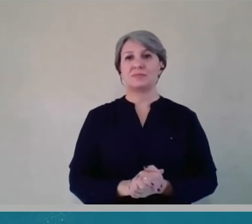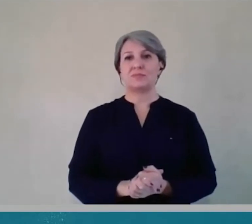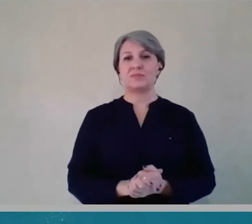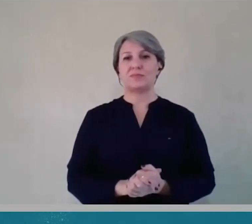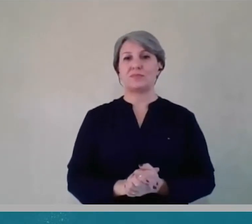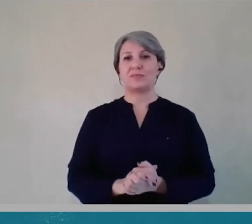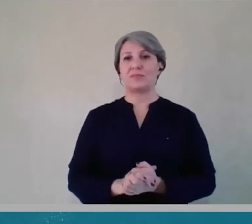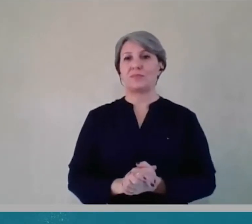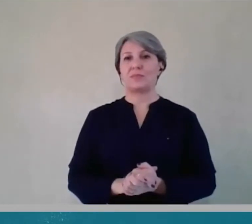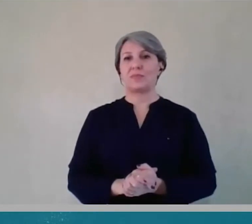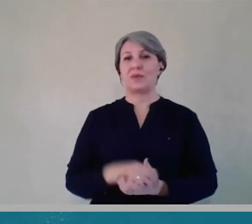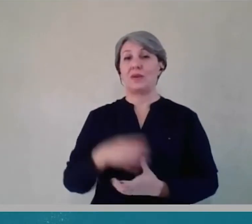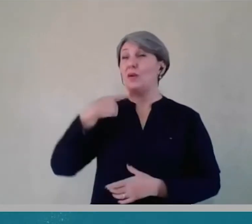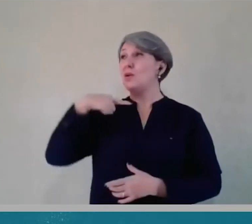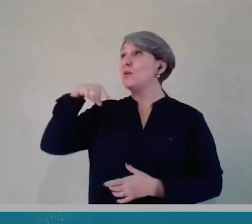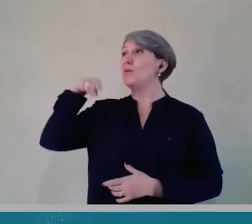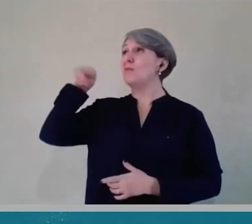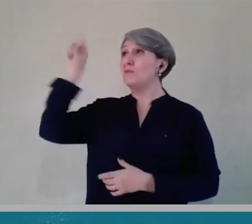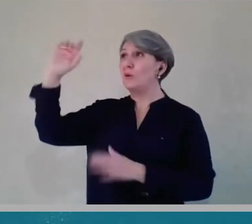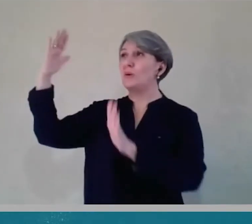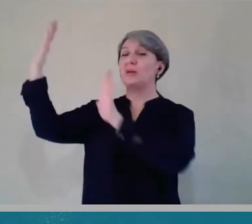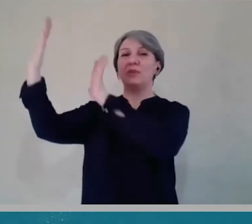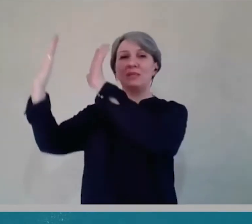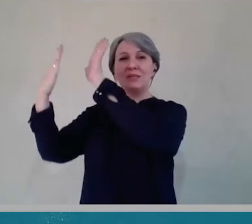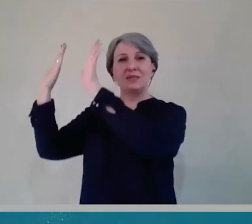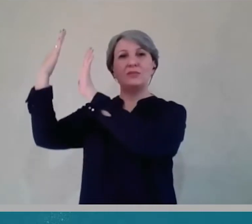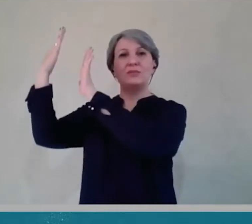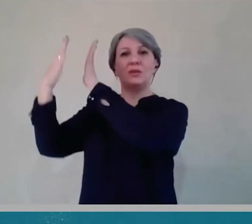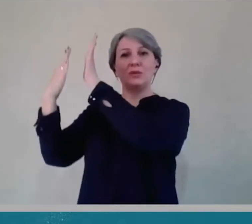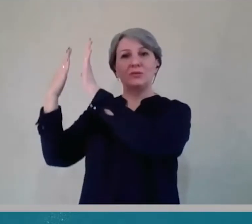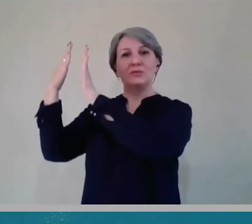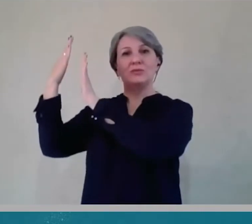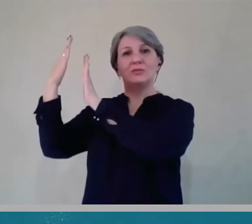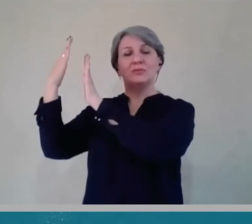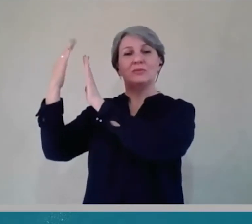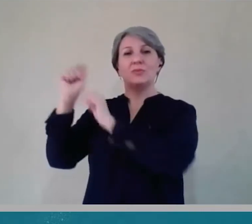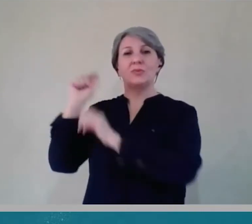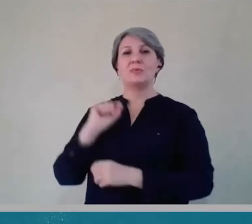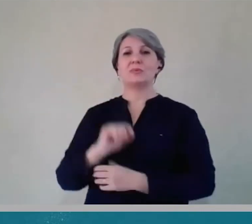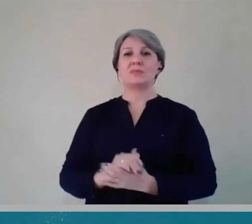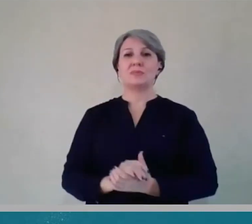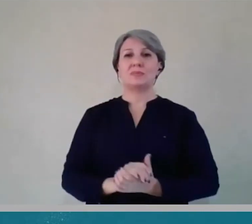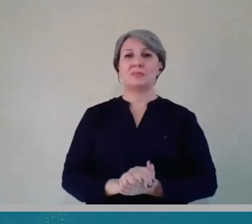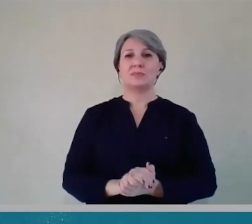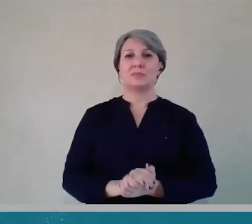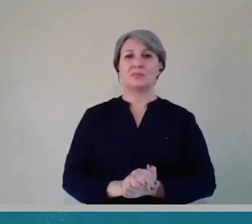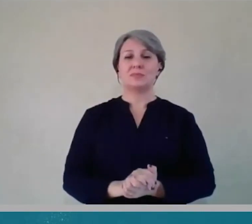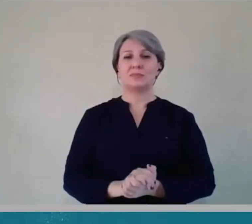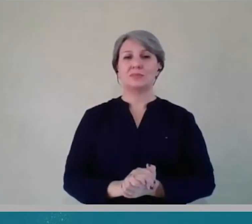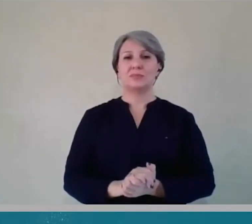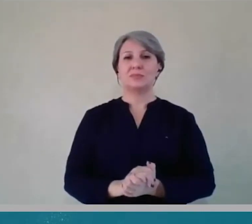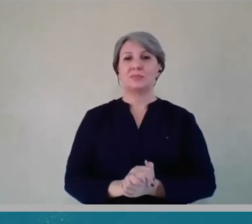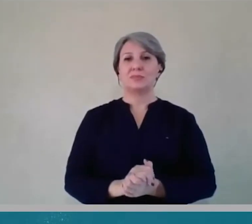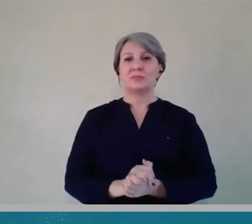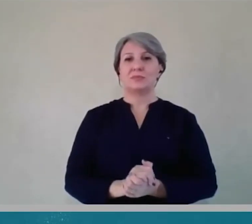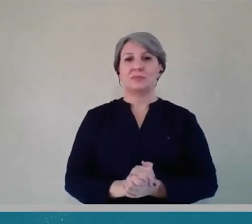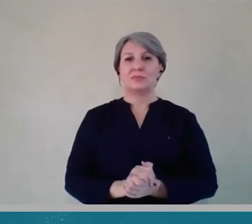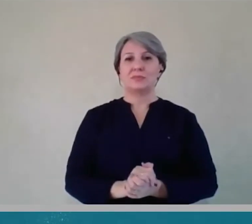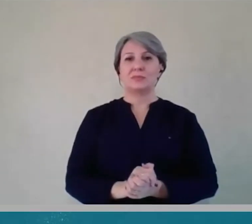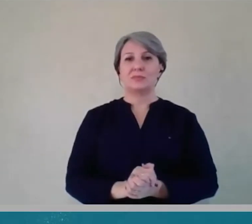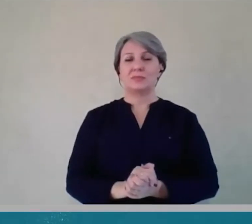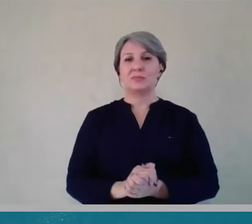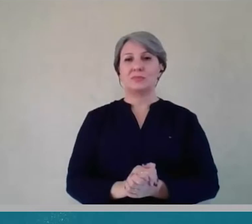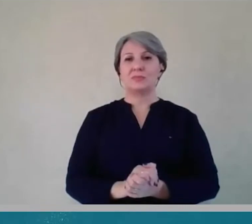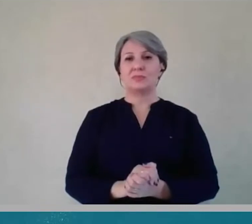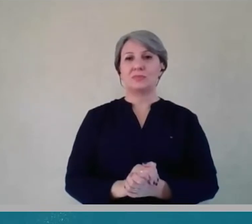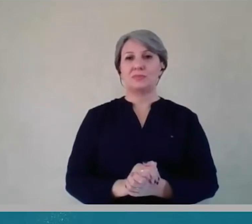diante do trono de Deus, trono da graça. Mas essa veste objetiva de justiça também me possibilita